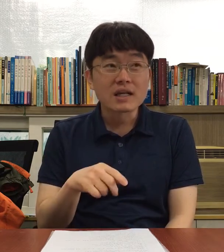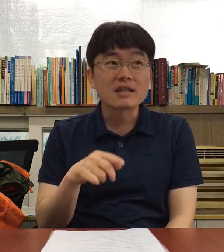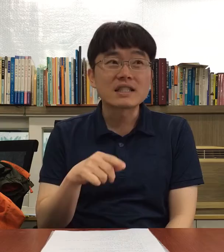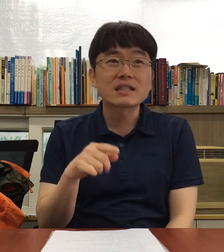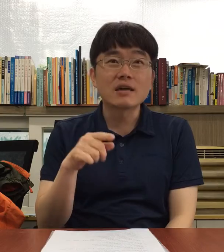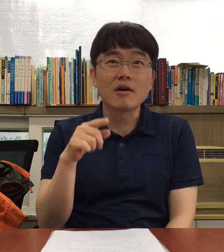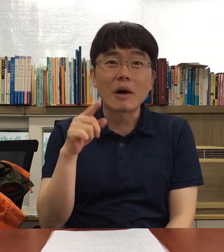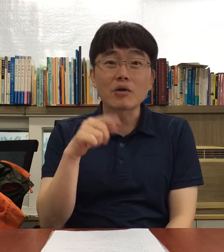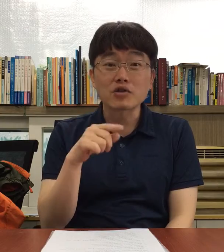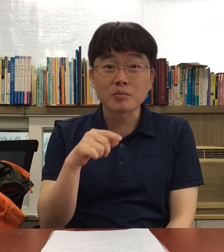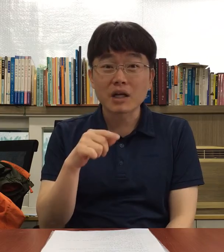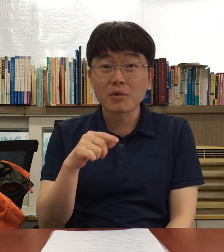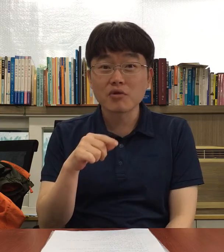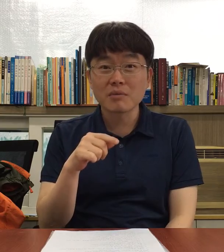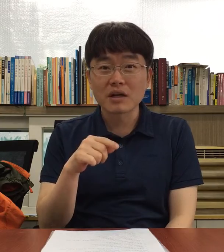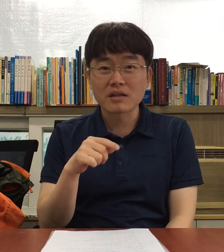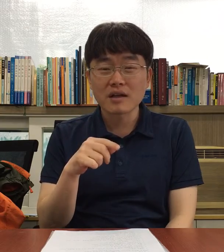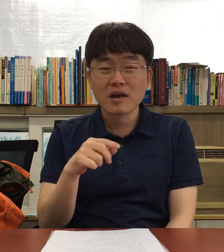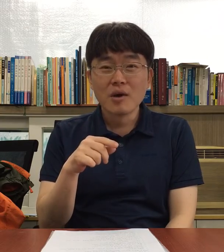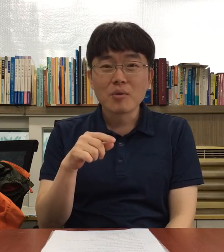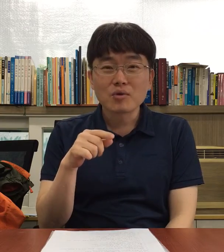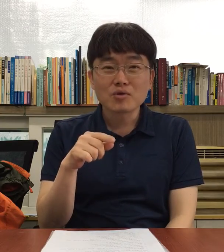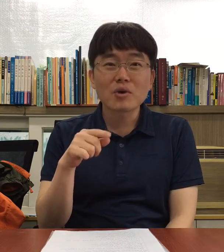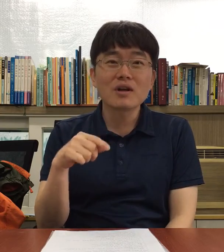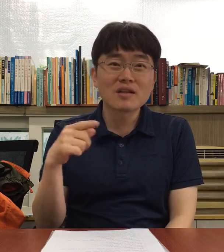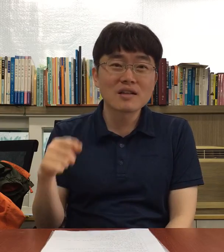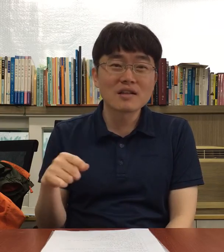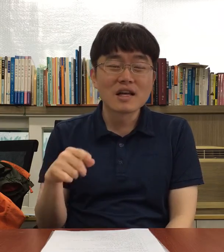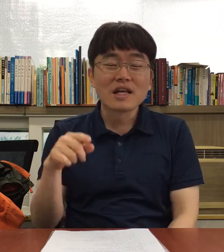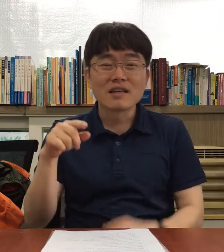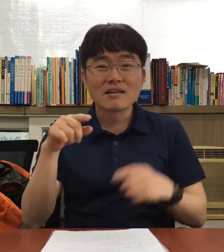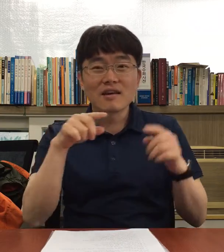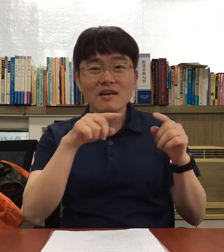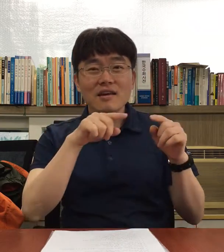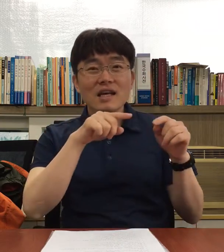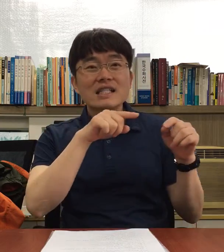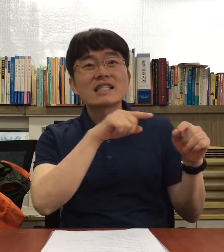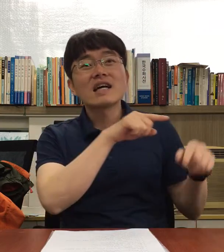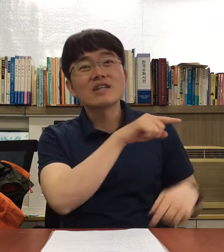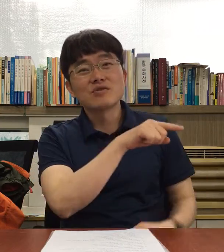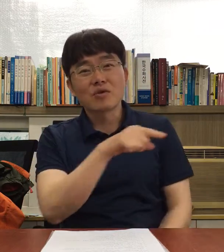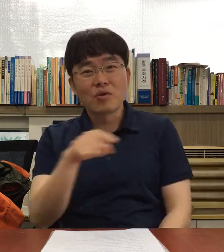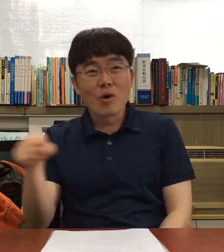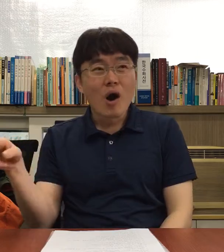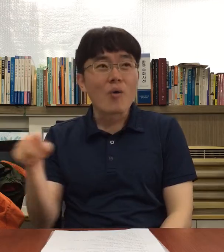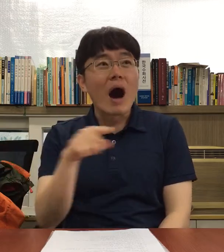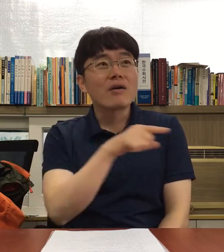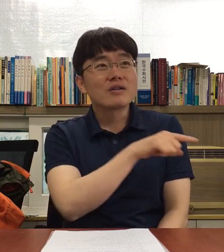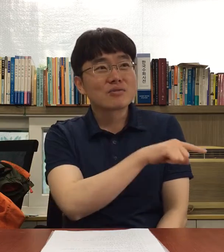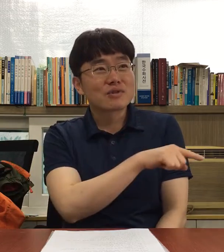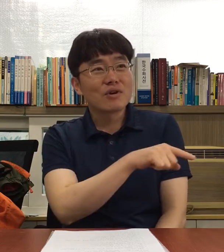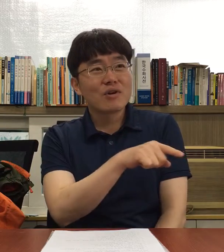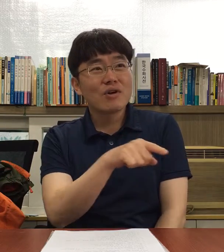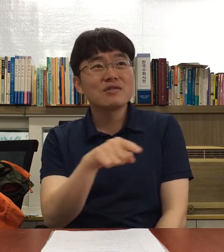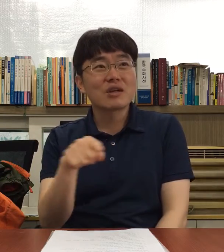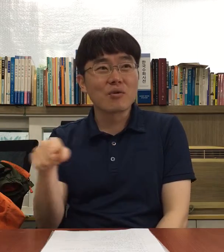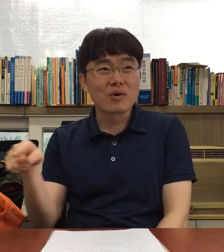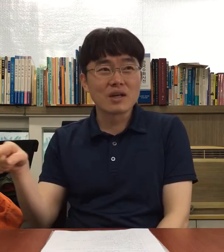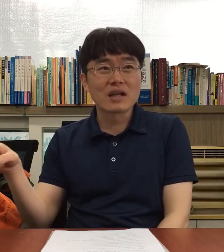그래서 바꿔서 좀 하는 표현들이 많은데 보통 소화할 때는 이게 시간의 순서로 과거에서부터 현재로 이렇게